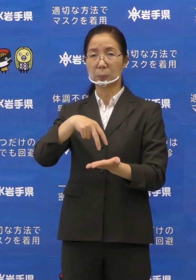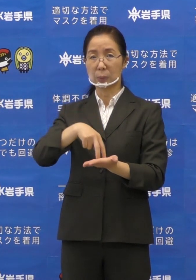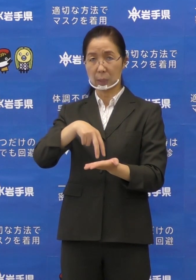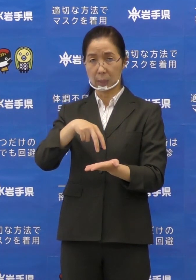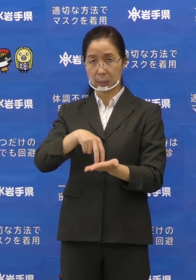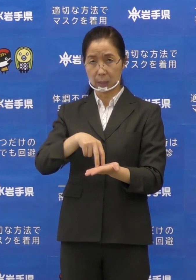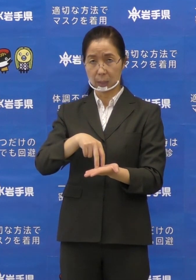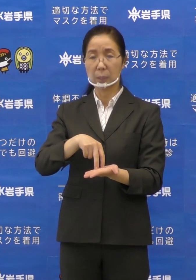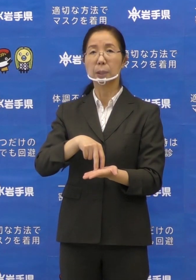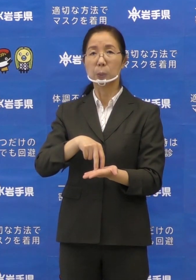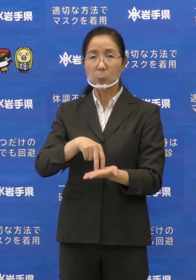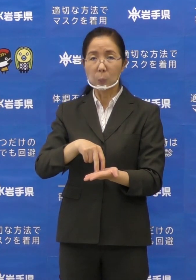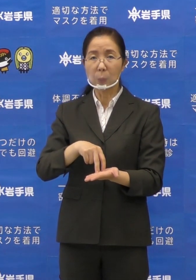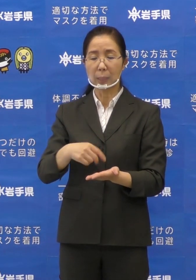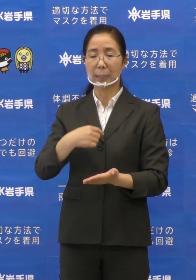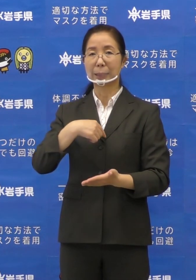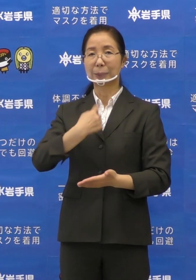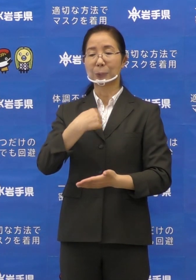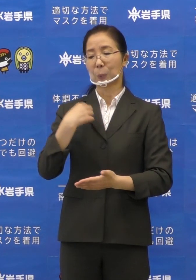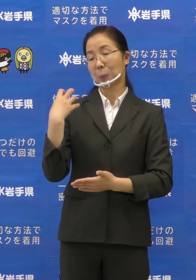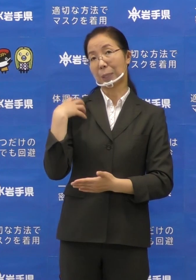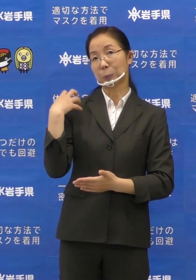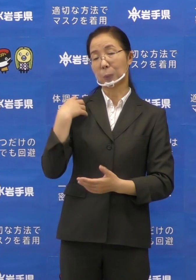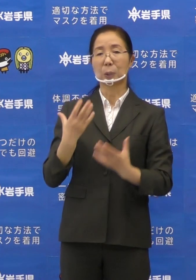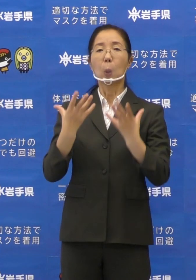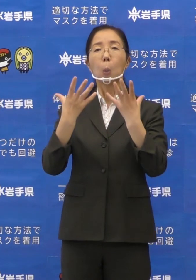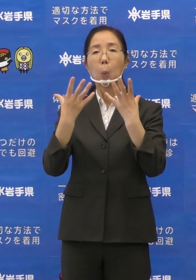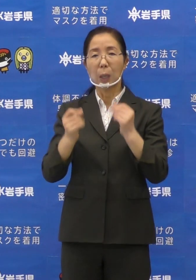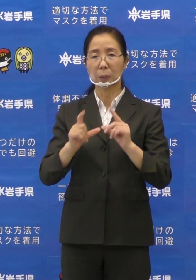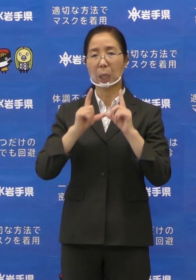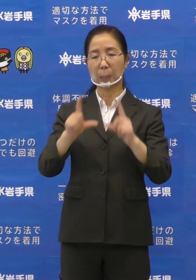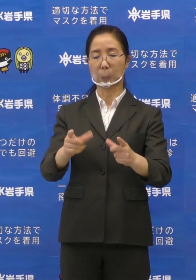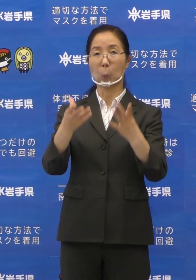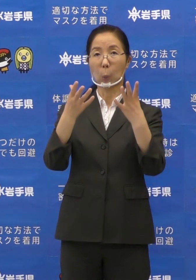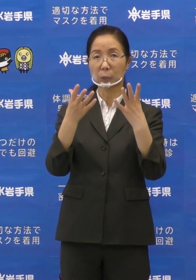のもう自分の役割はこれで一段落、